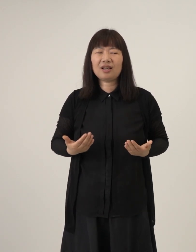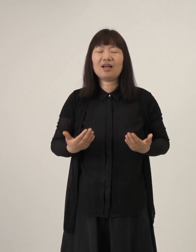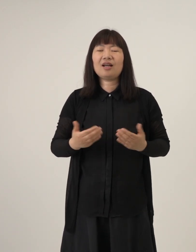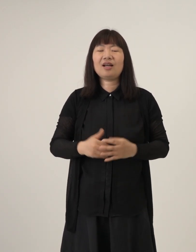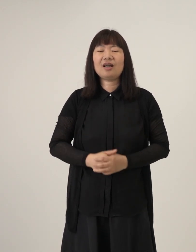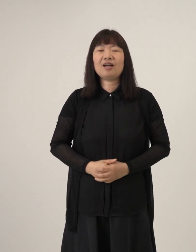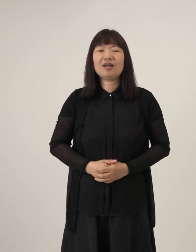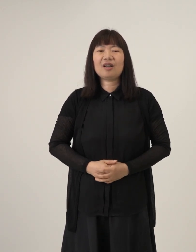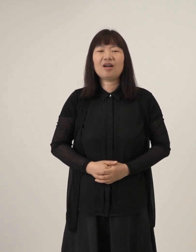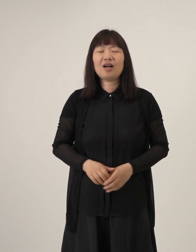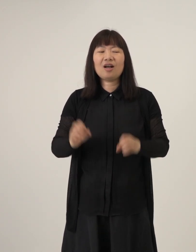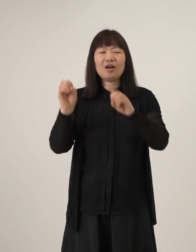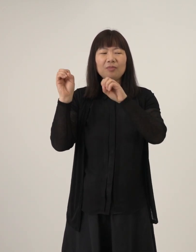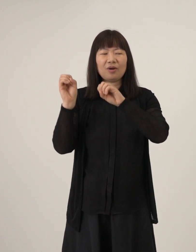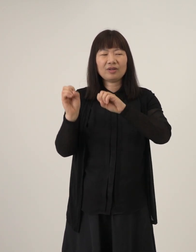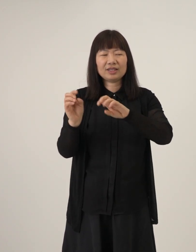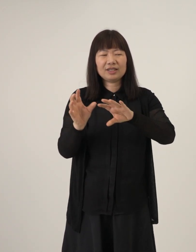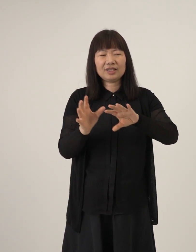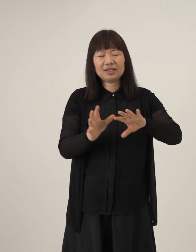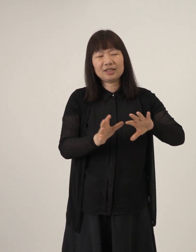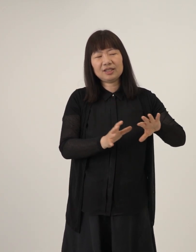고통당하사